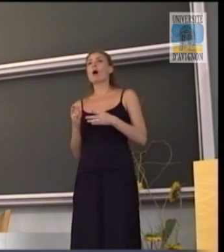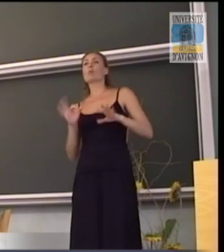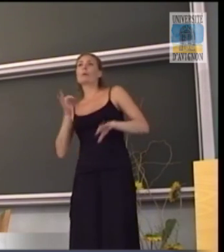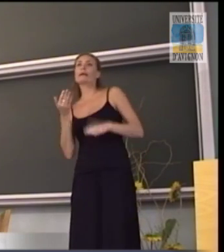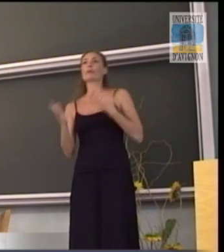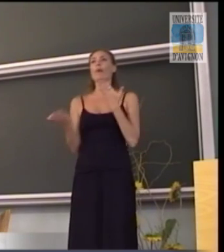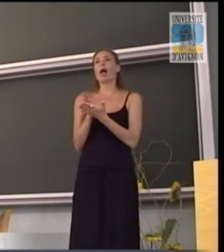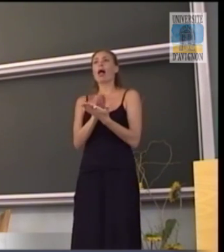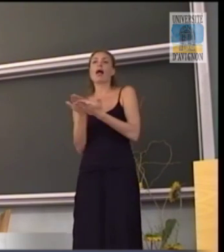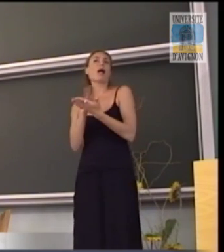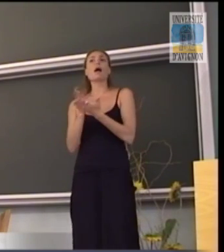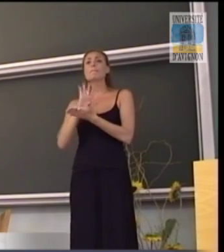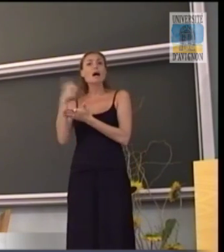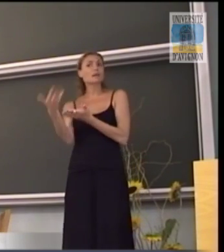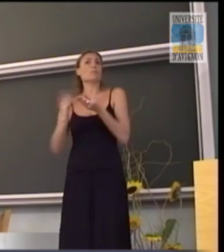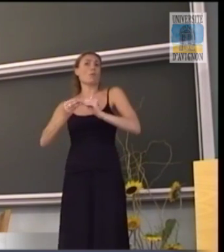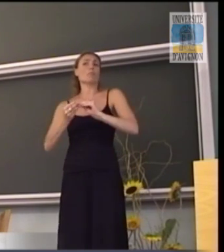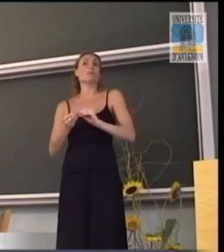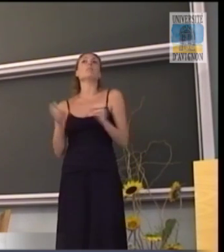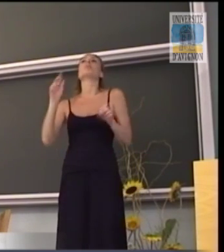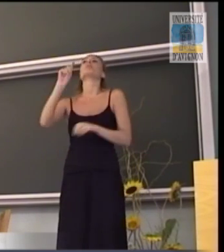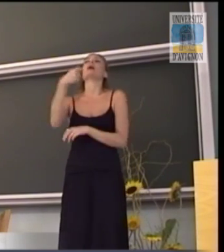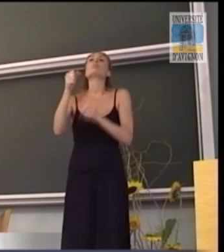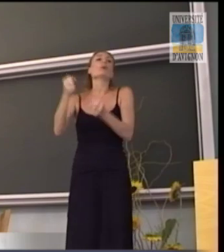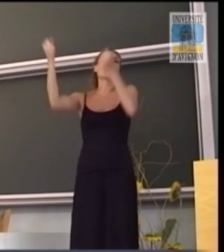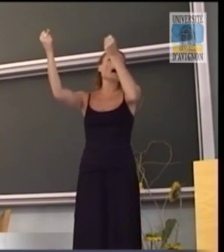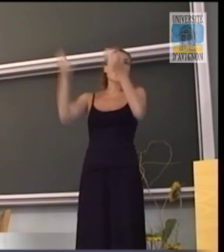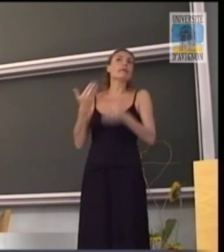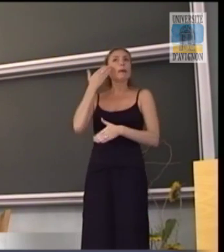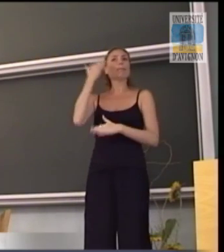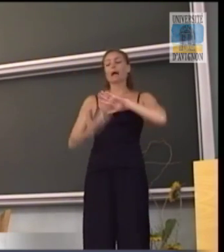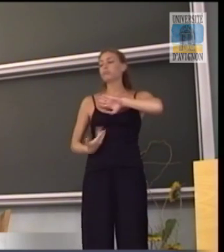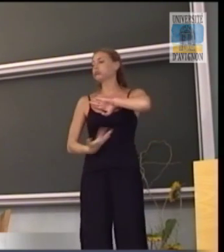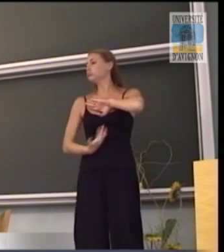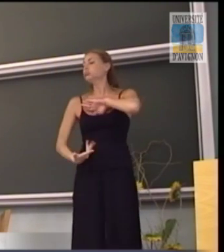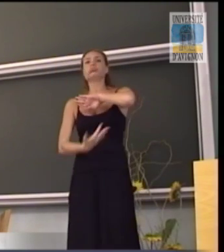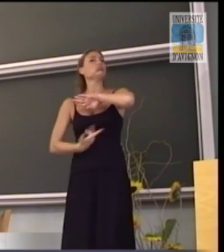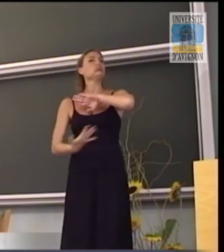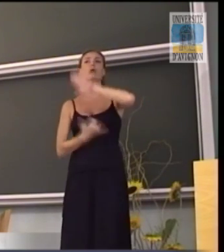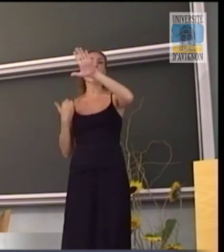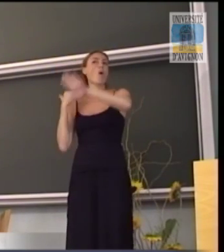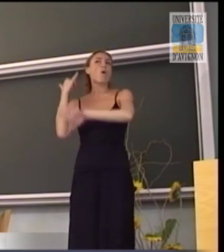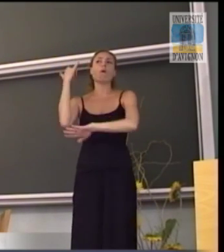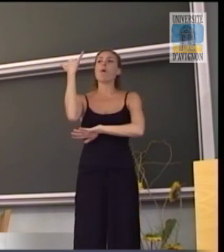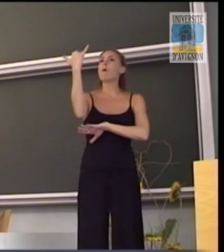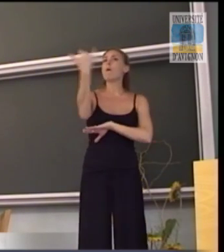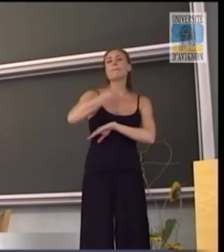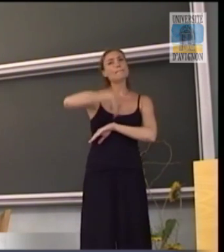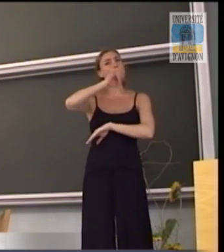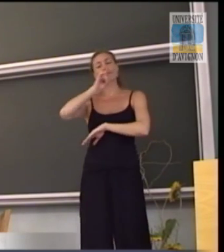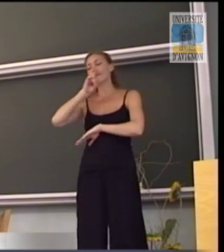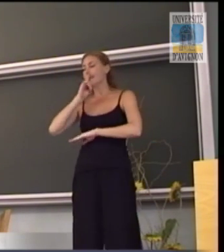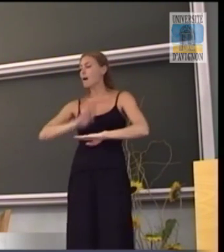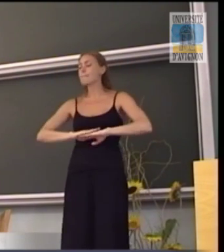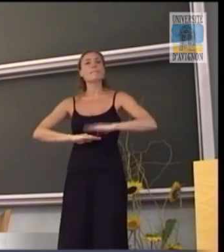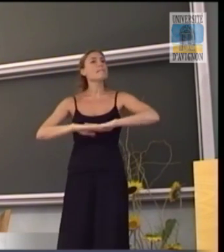après, évidemment, naturellement, le fait d'être un peu comme une cocotte minute et de conserver en soi des choses que l'on pressent, et je fais tout à